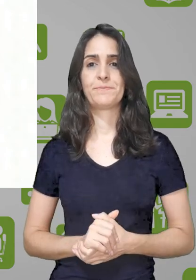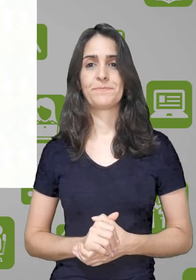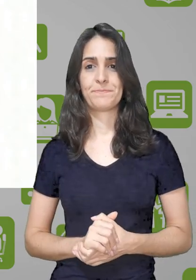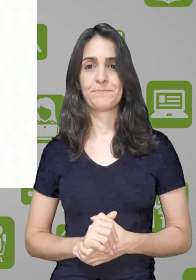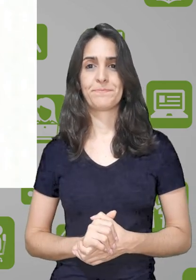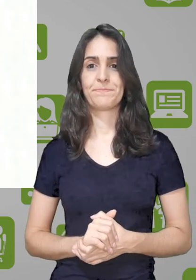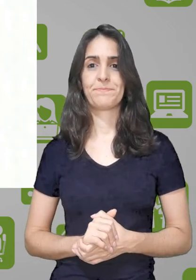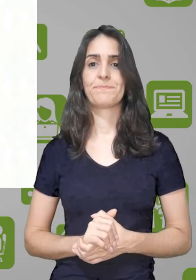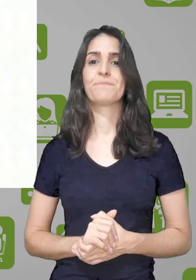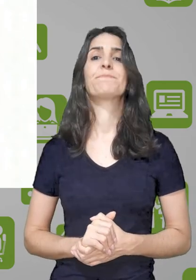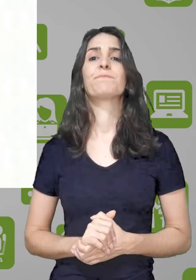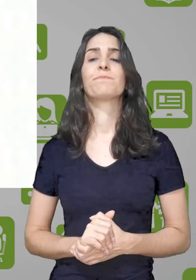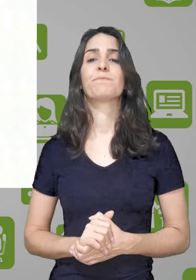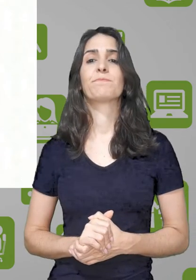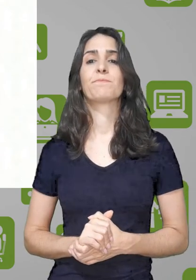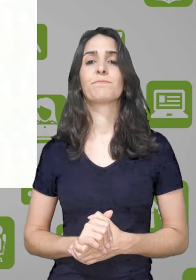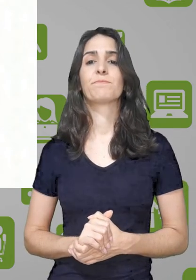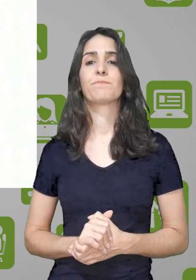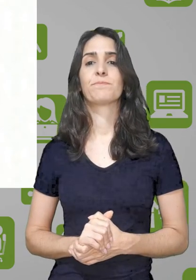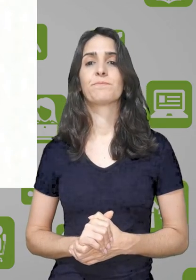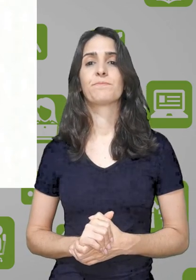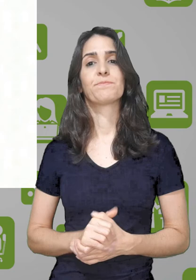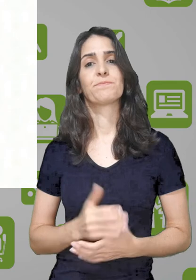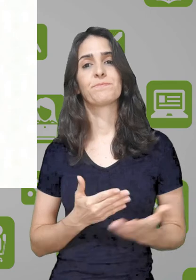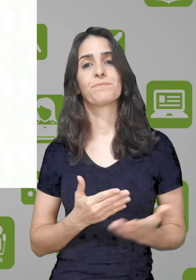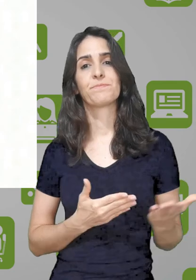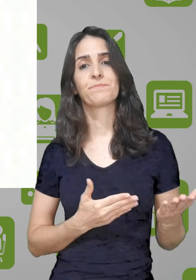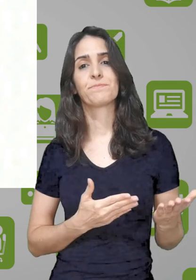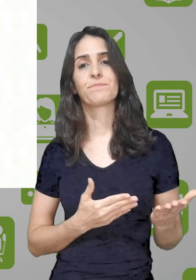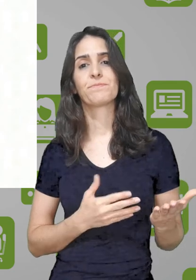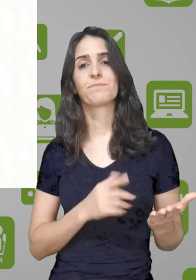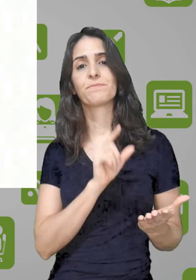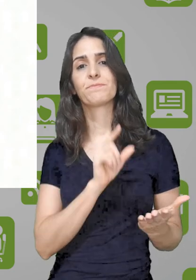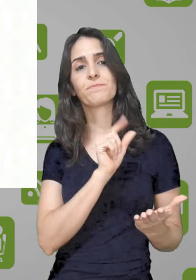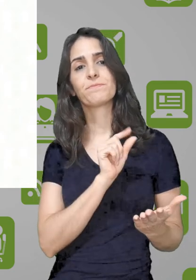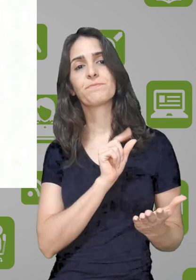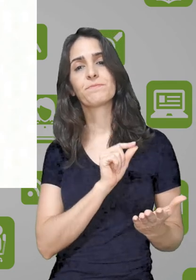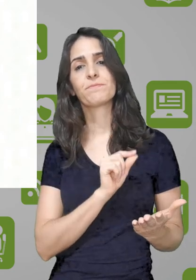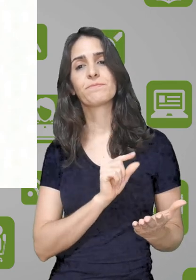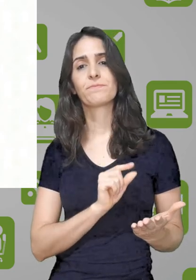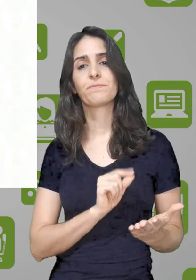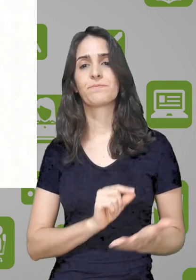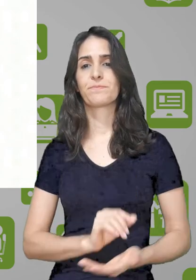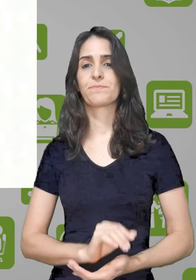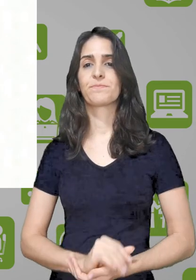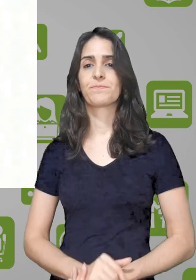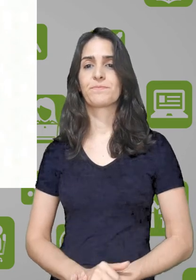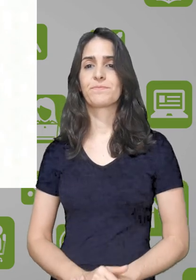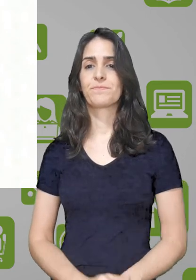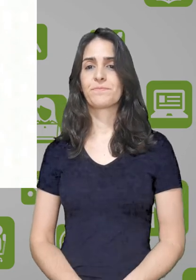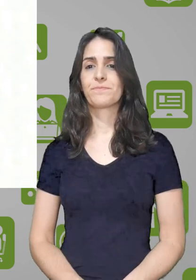Então, pesquisa, o chat,